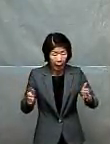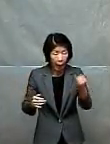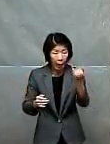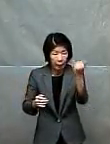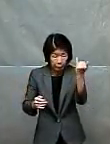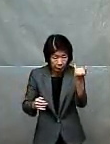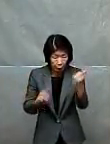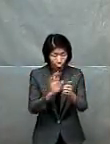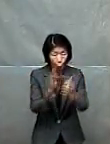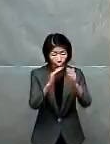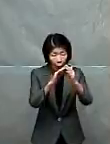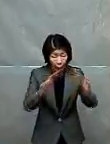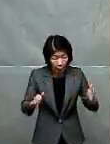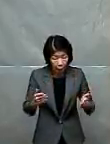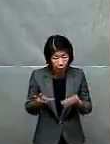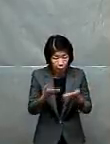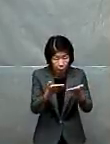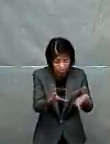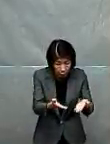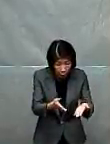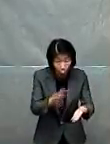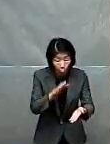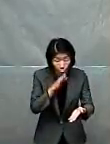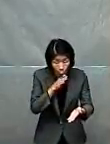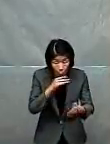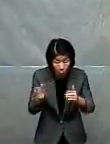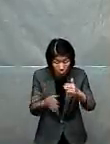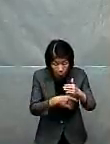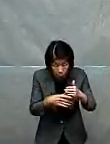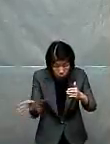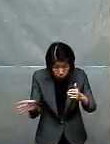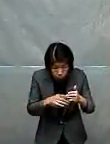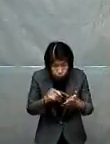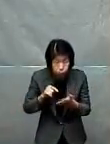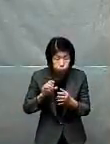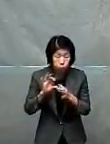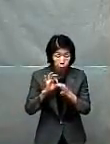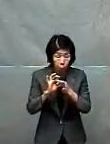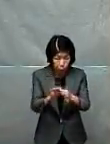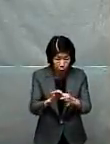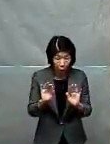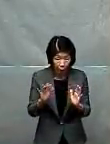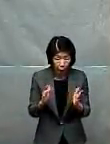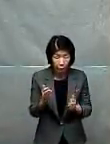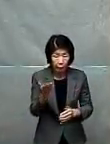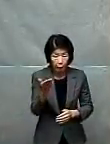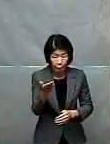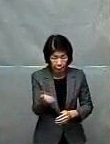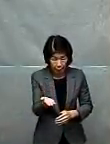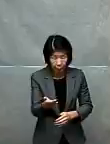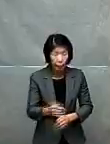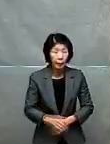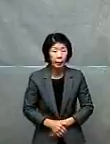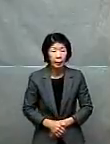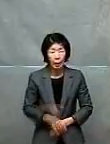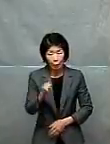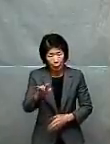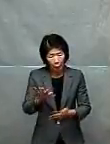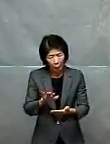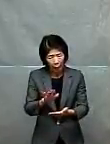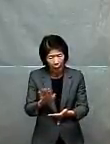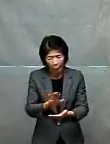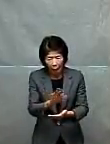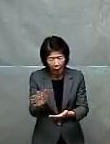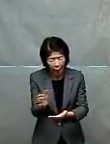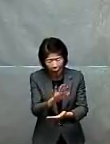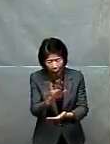方に本当に何も知らされることはなかったんでしょうか、その後援会設立とかそういうことについて、ちょっとその辺あの疑